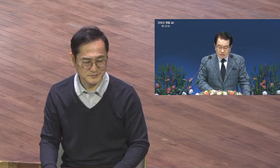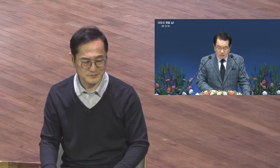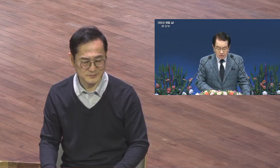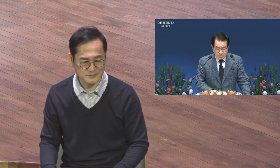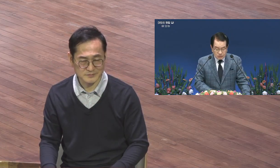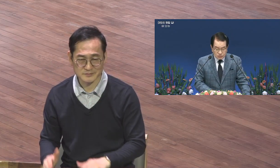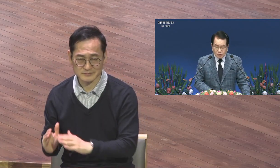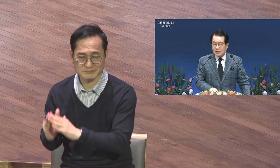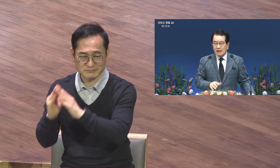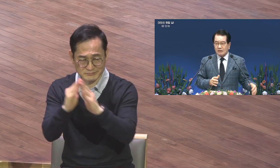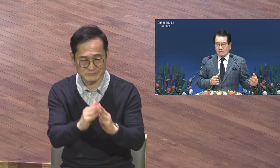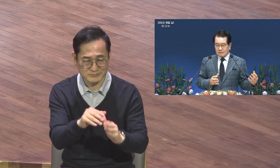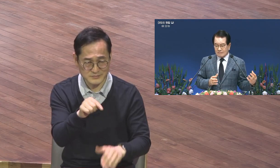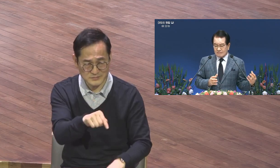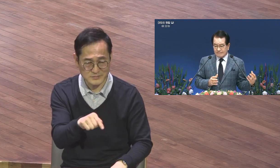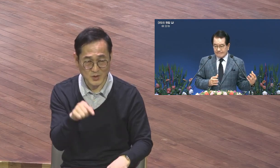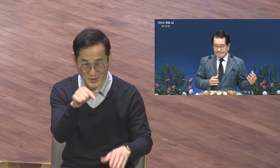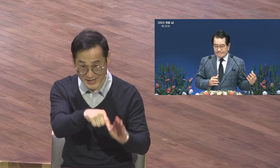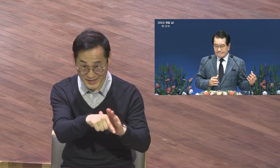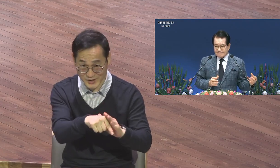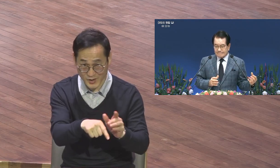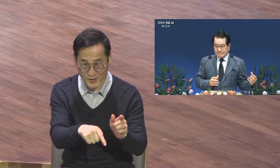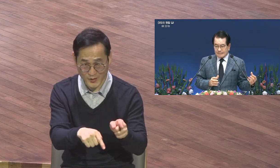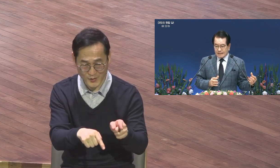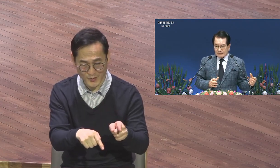나라 가서 또 나요.